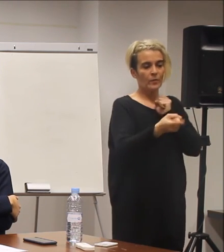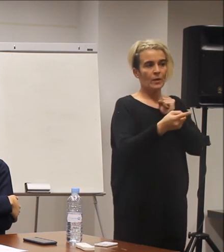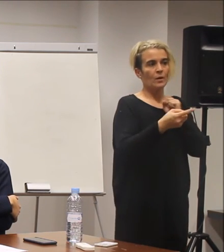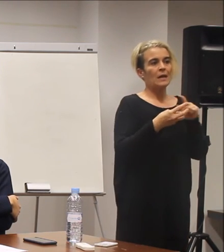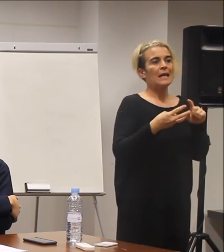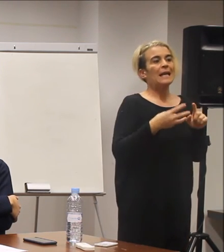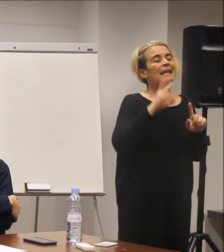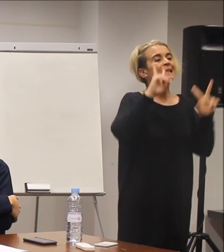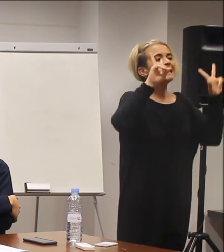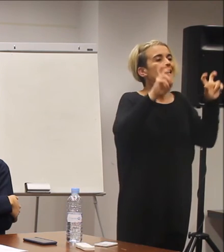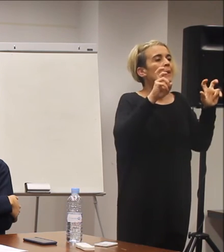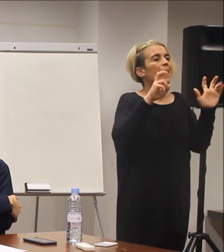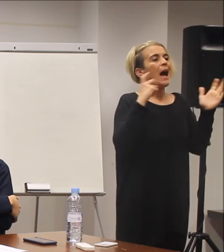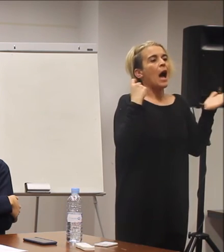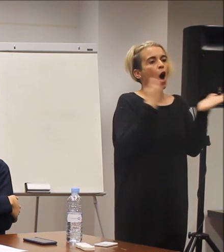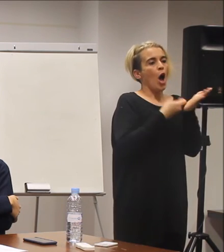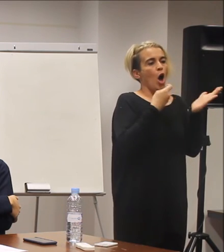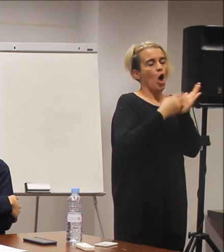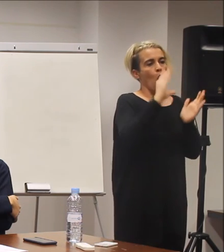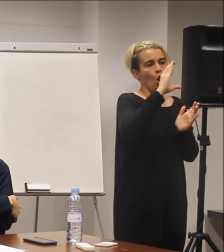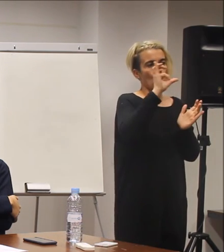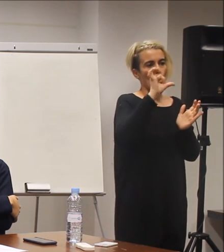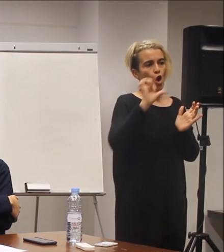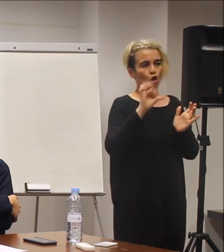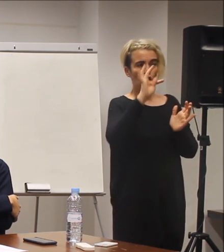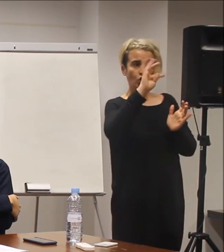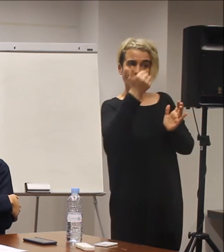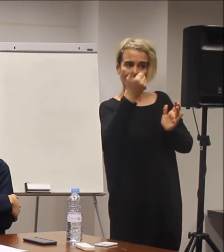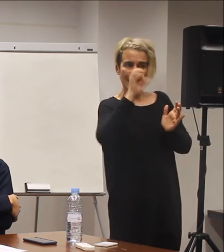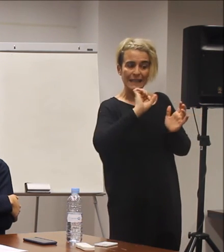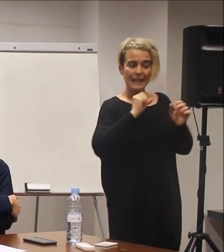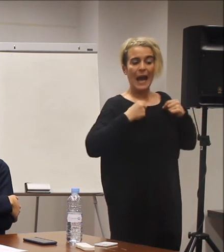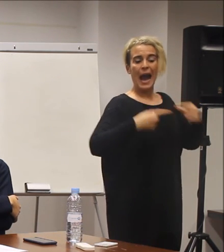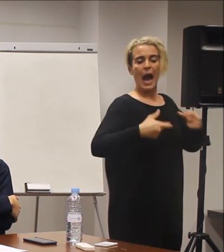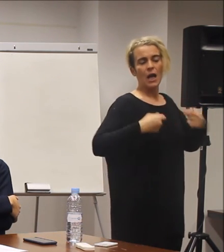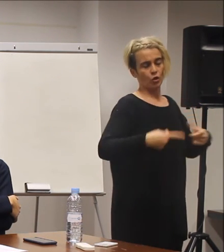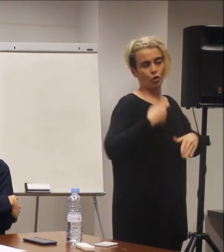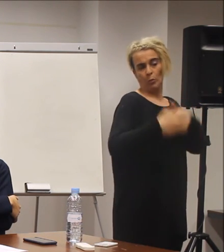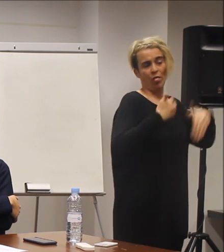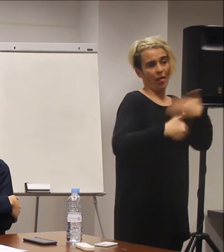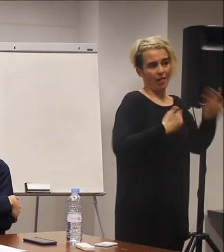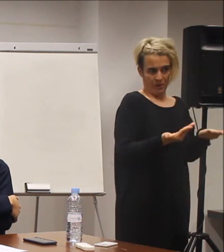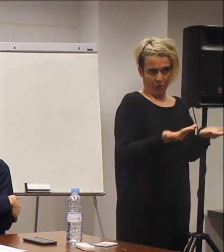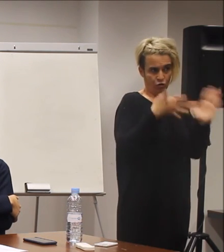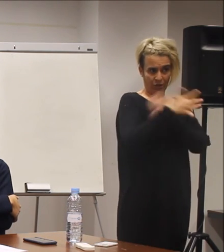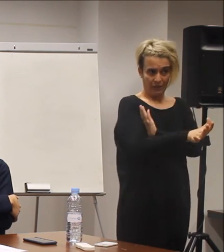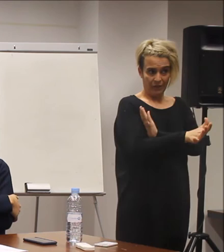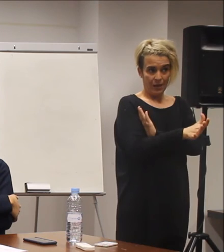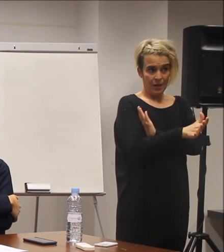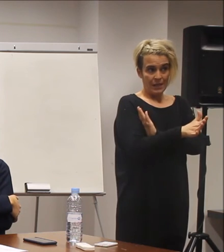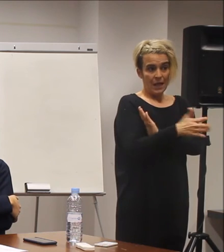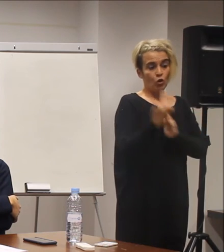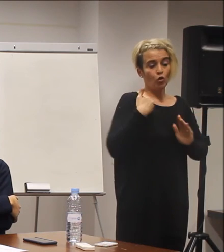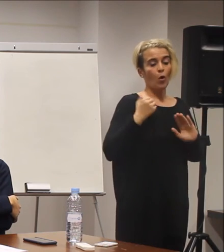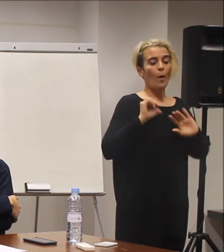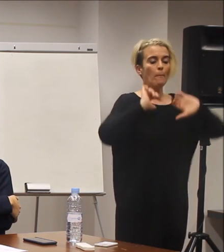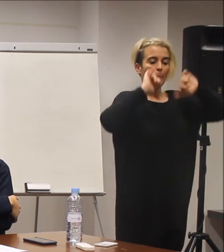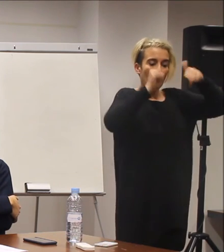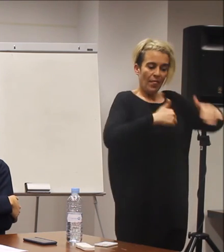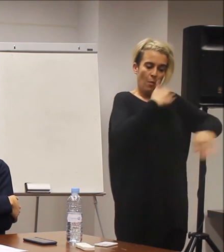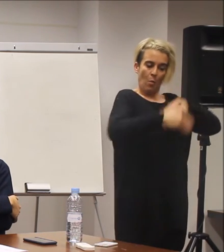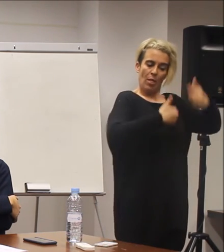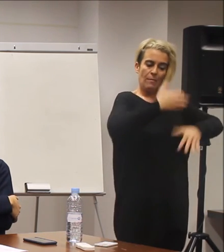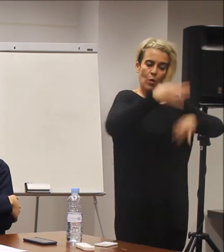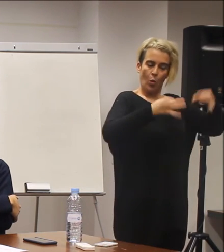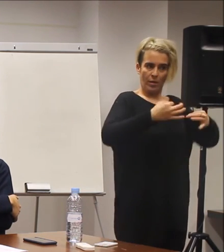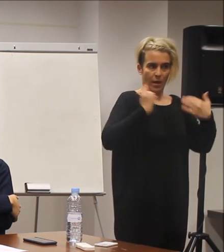de las costas. ¿Qué son las costas? Las costas son los gastos de un procedimiento. Es decir, cuando nosotros entramos en un procedimiento judicial, hacemos un